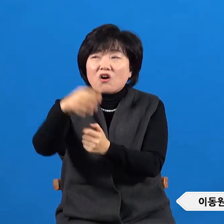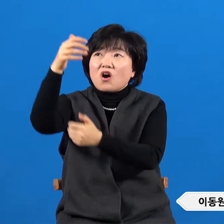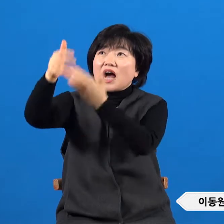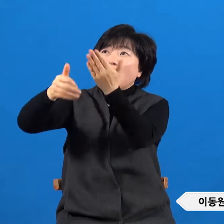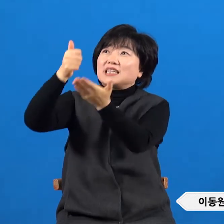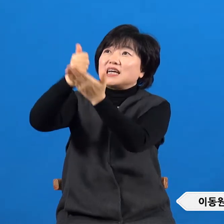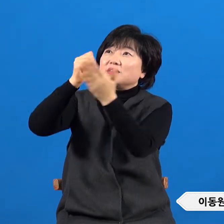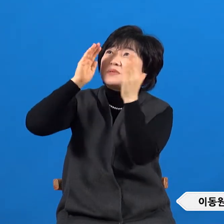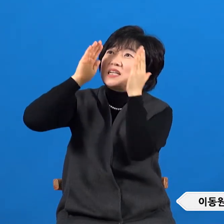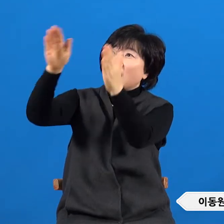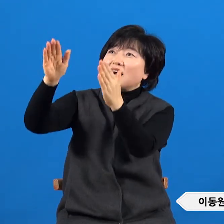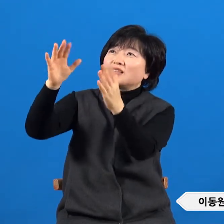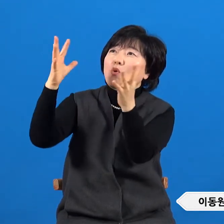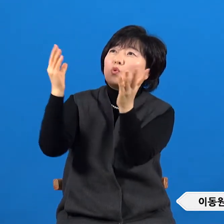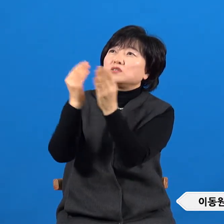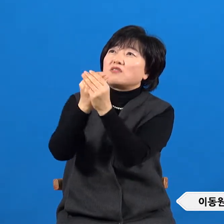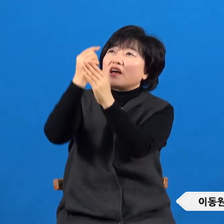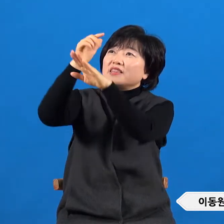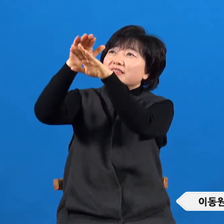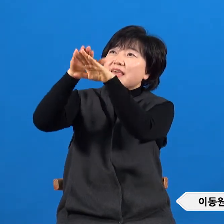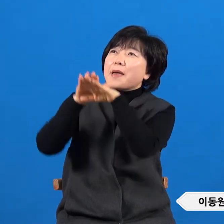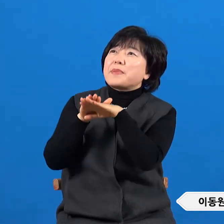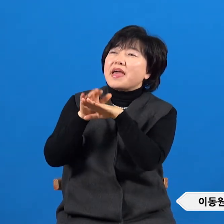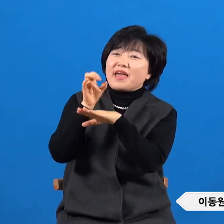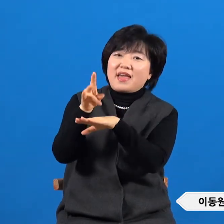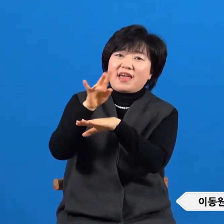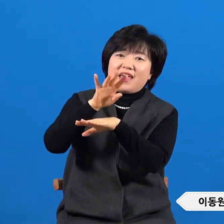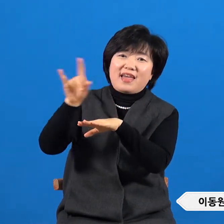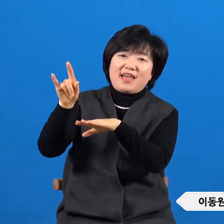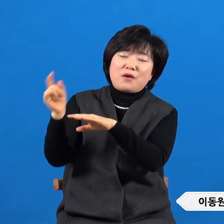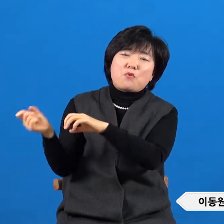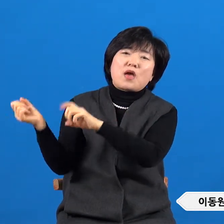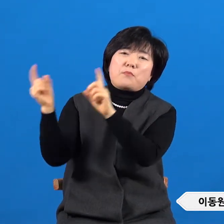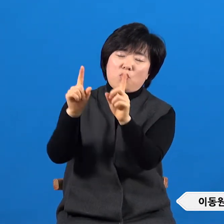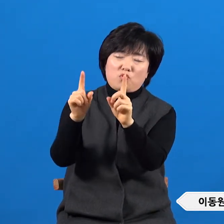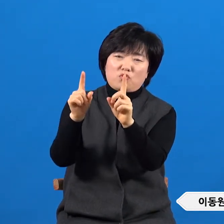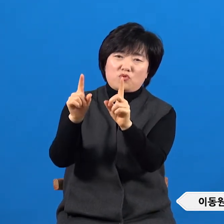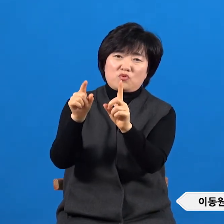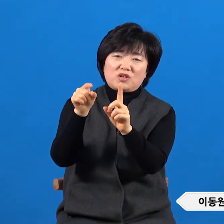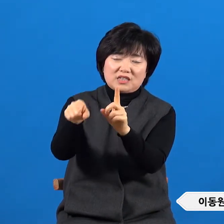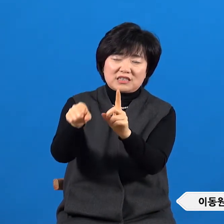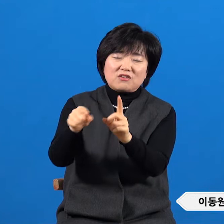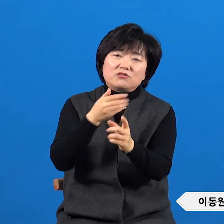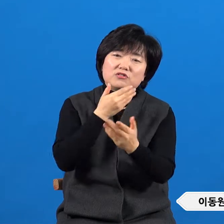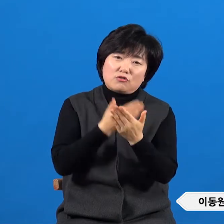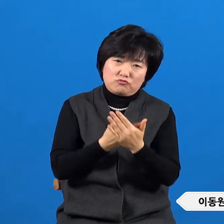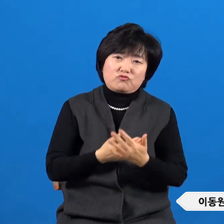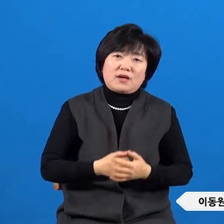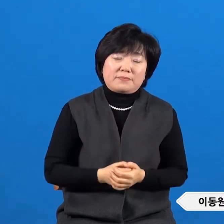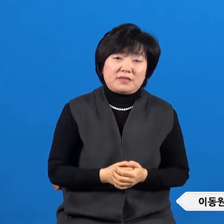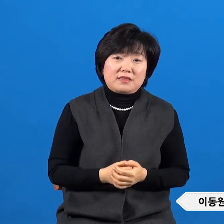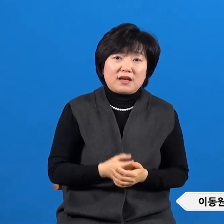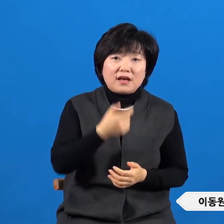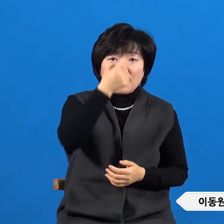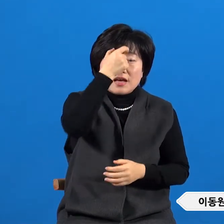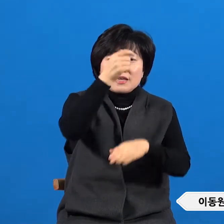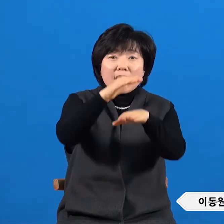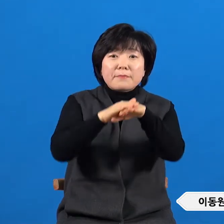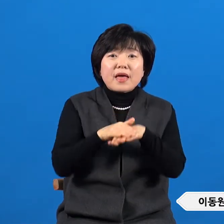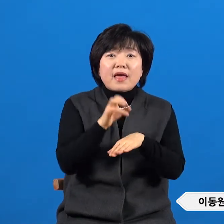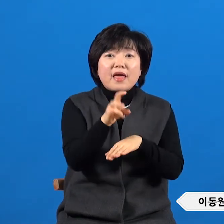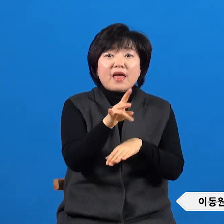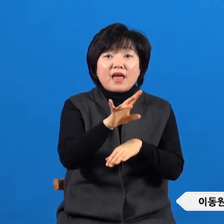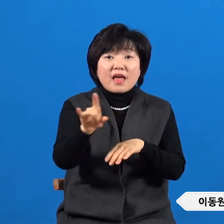예배의 회복이 이루어질 것에 대한 기대, 그것이 중요한 것입니다. 그렇습니다. 물론 예배라는